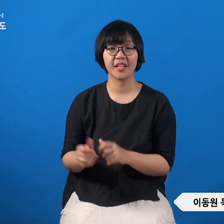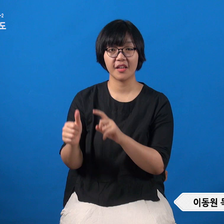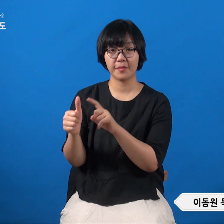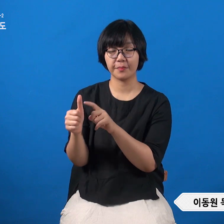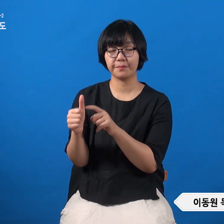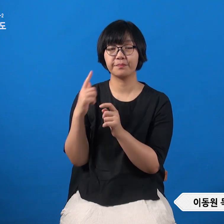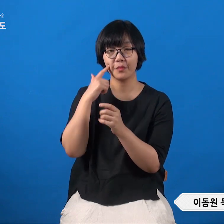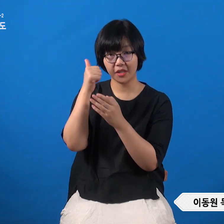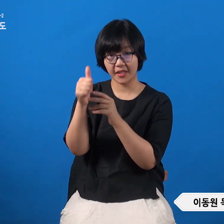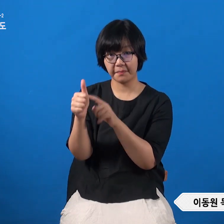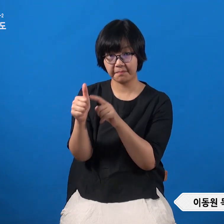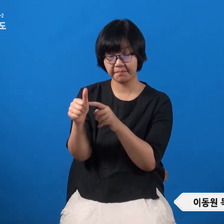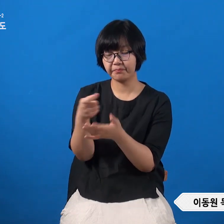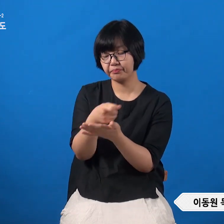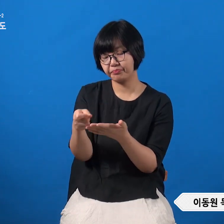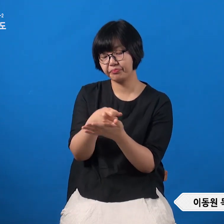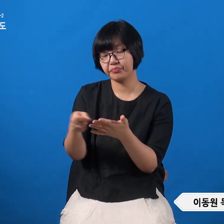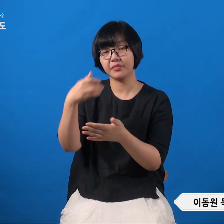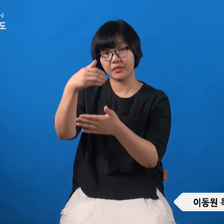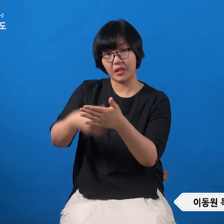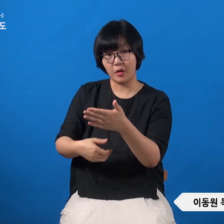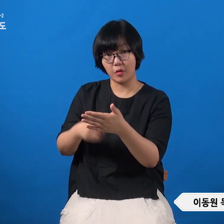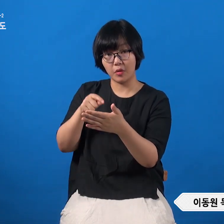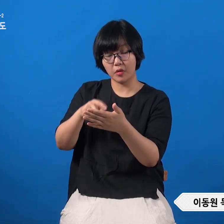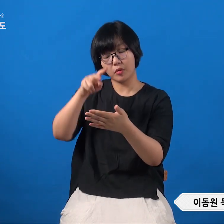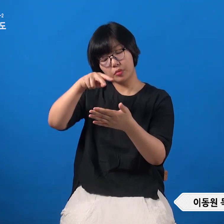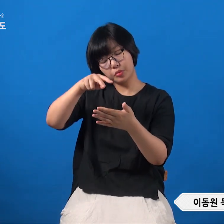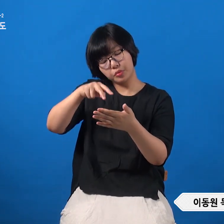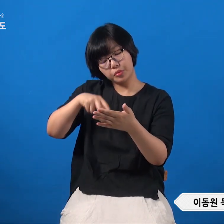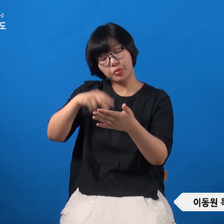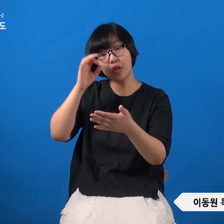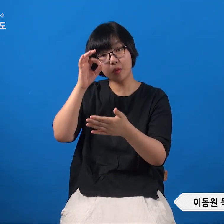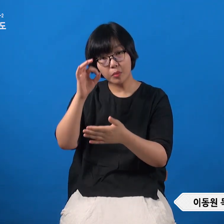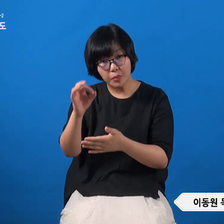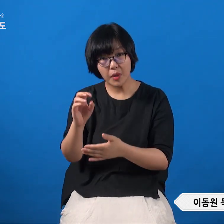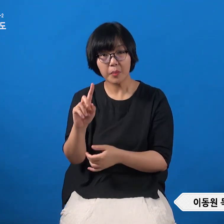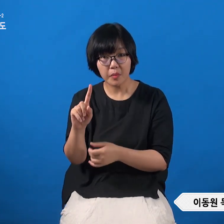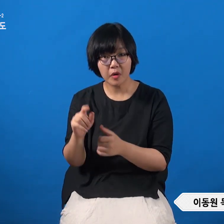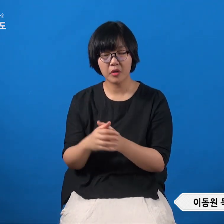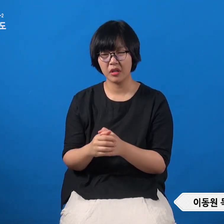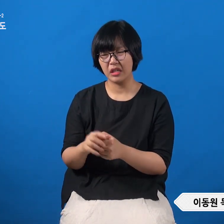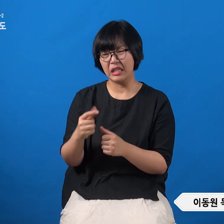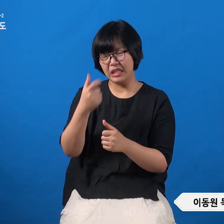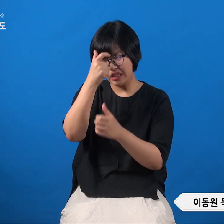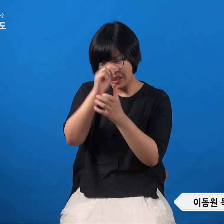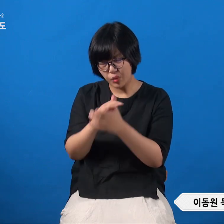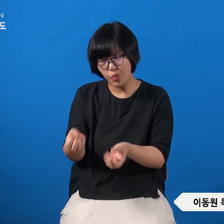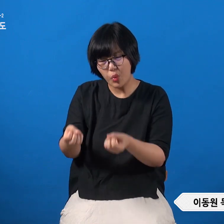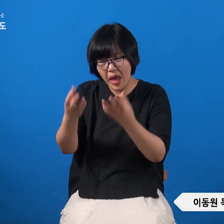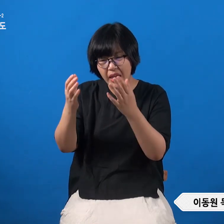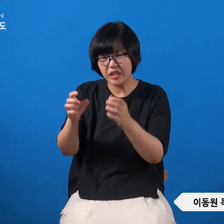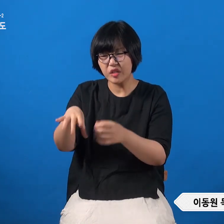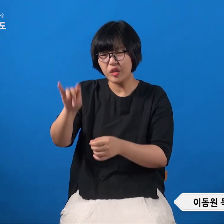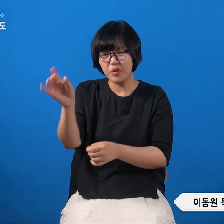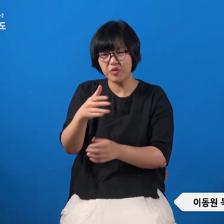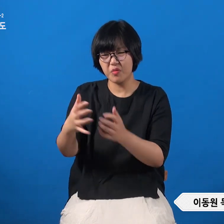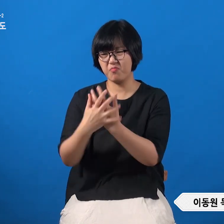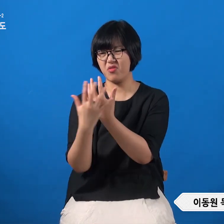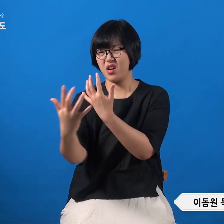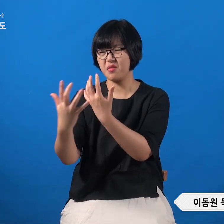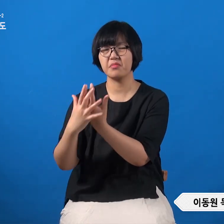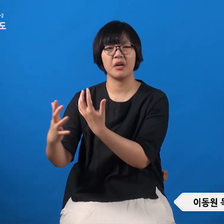피로 목사님의 회고에 의하면 이 기도회는 겨자씨만큼 작은 기도회로 시작되었다고